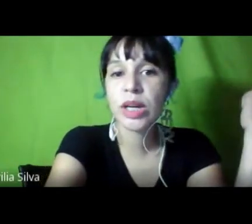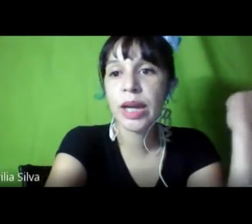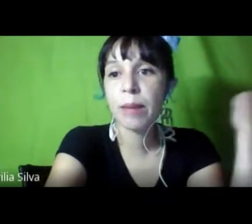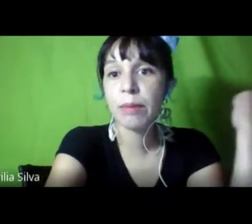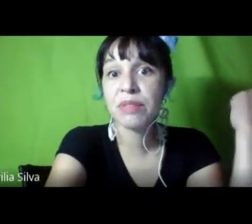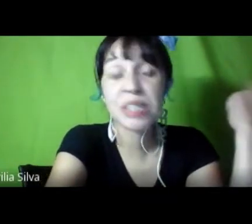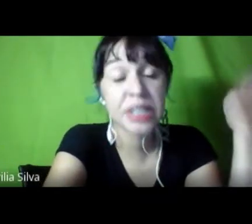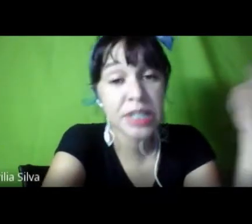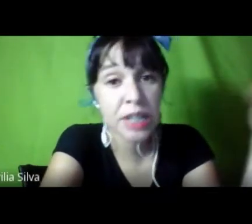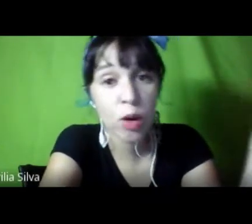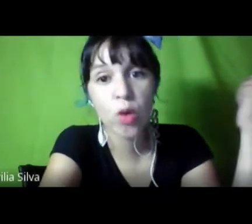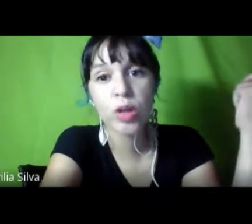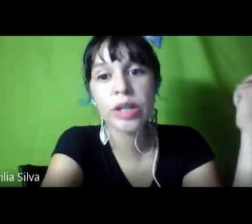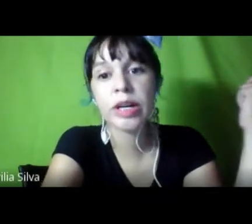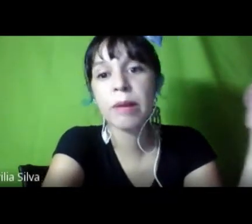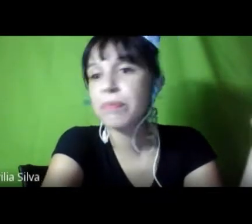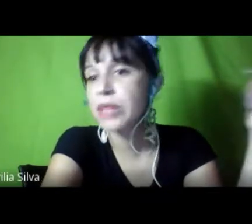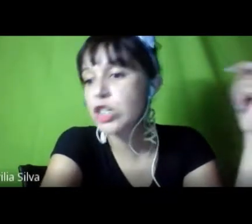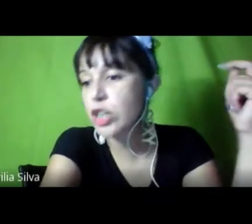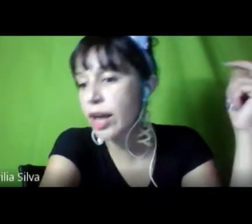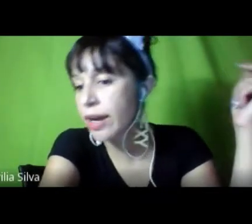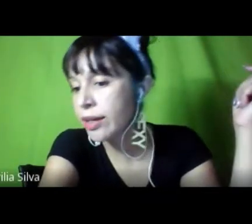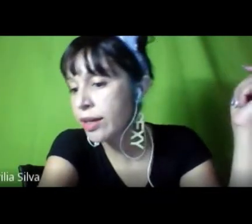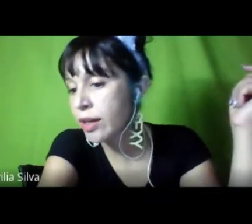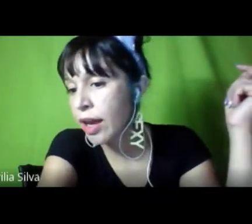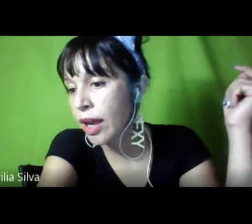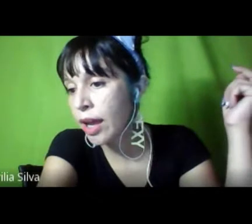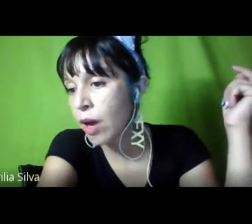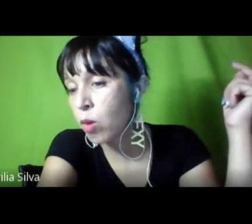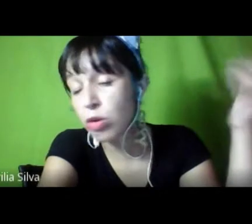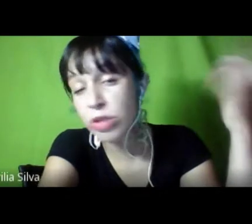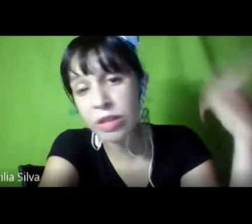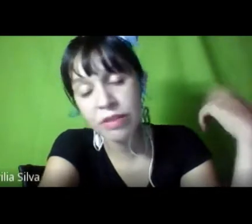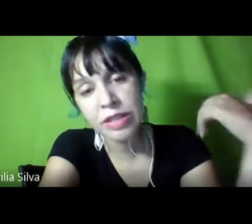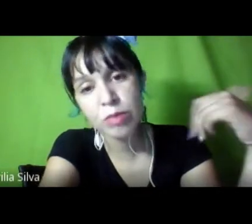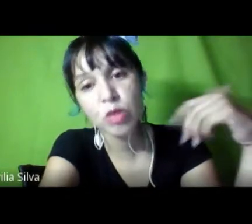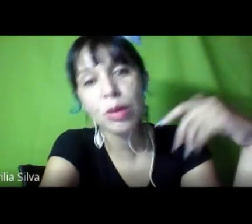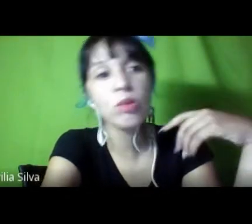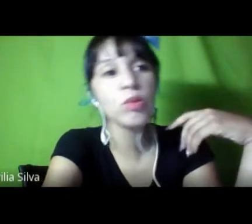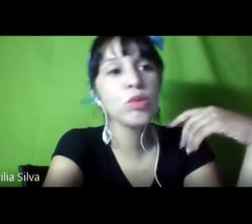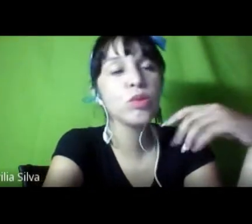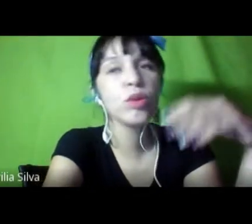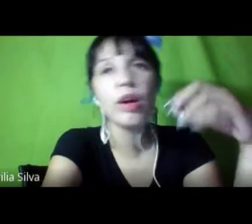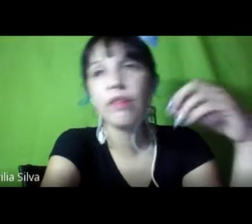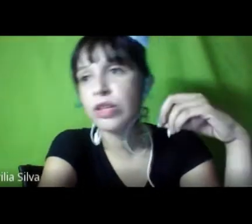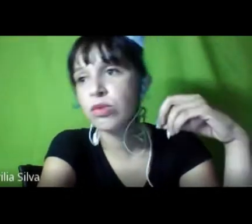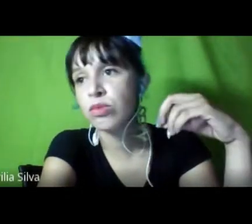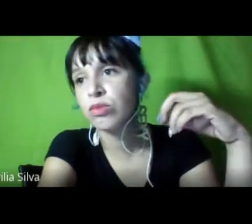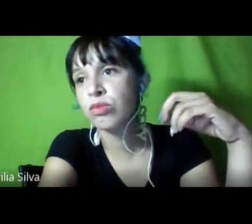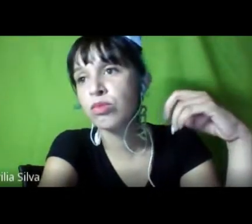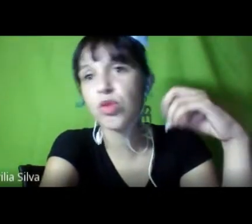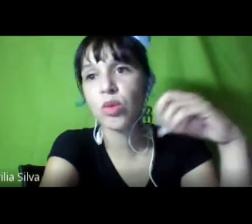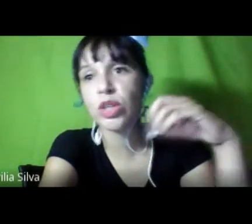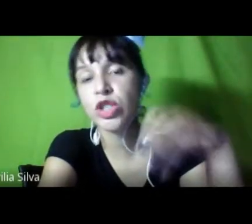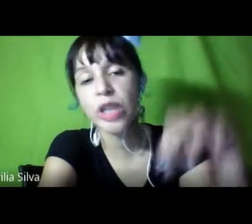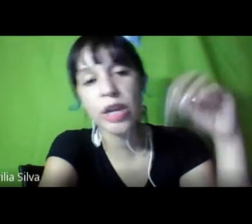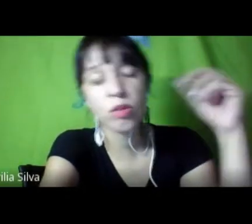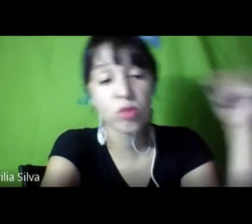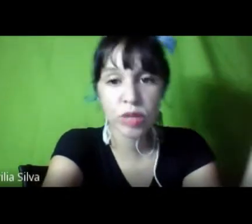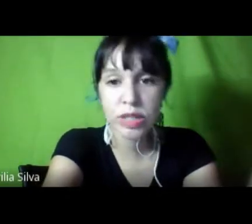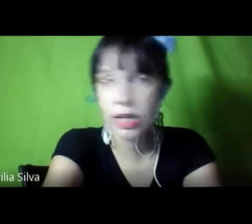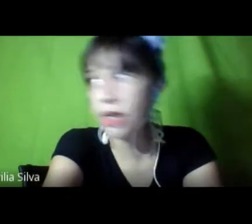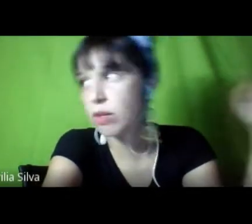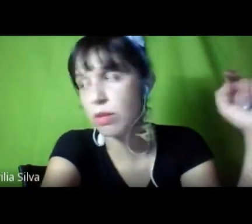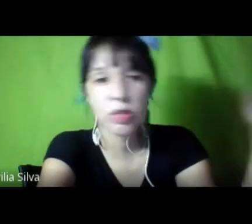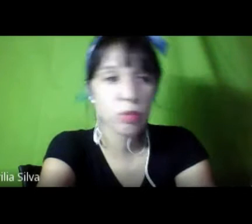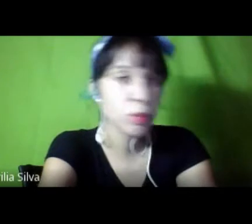instrumentos, né, para ver se a criança acorda, deixa cair alguma coisa que faça muito barulho, faz um som na direita, um